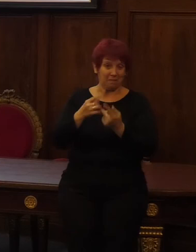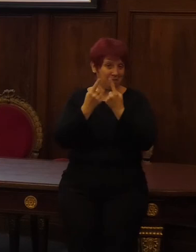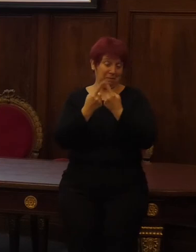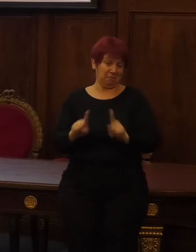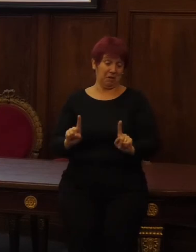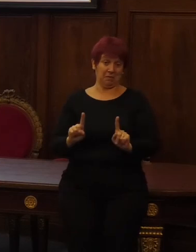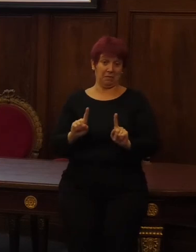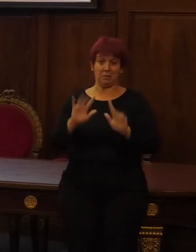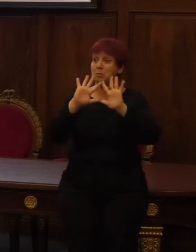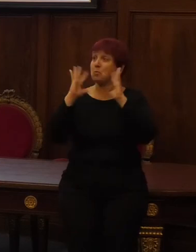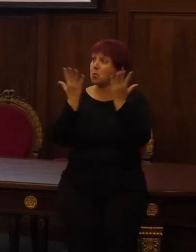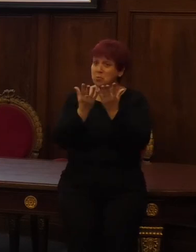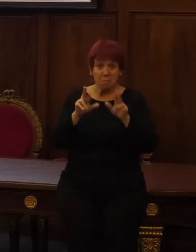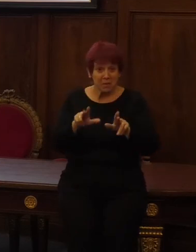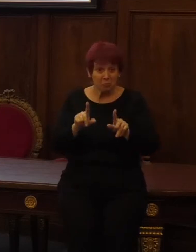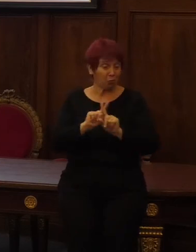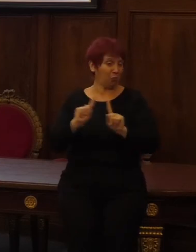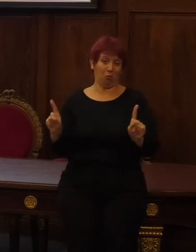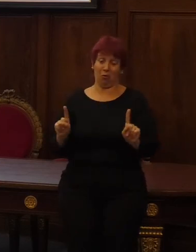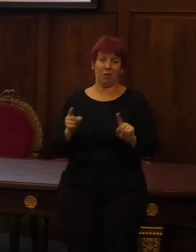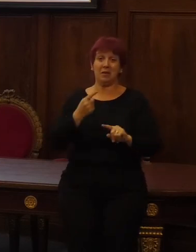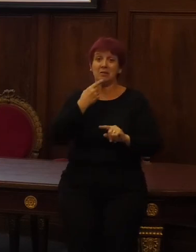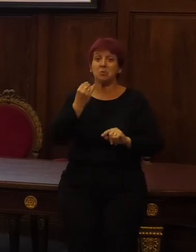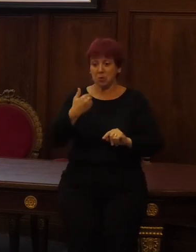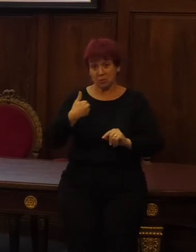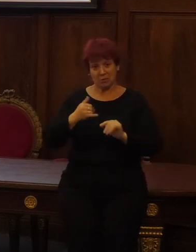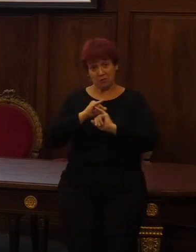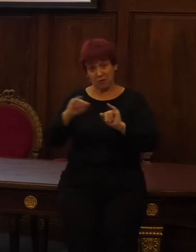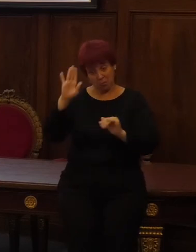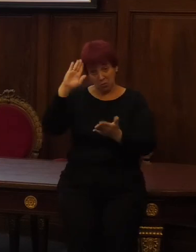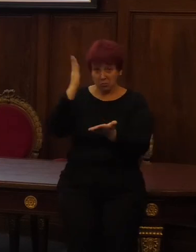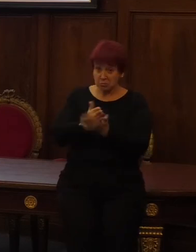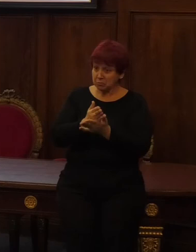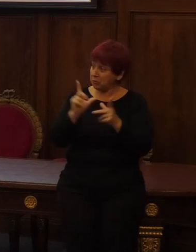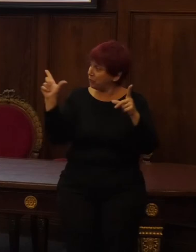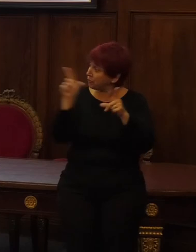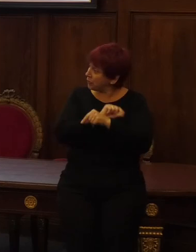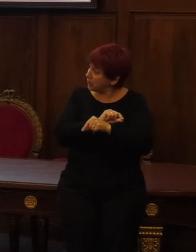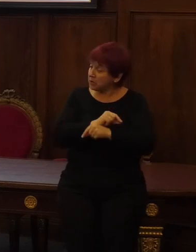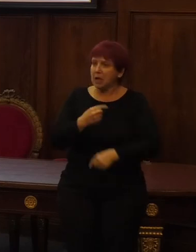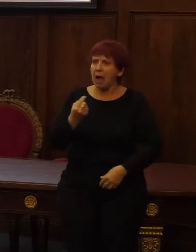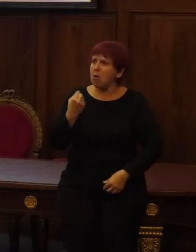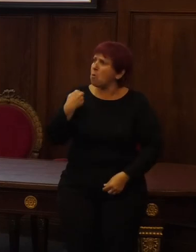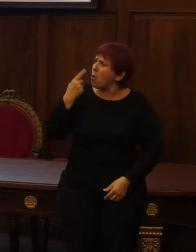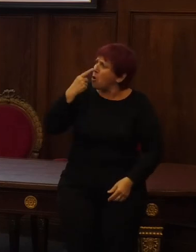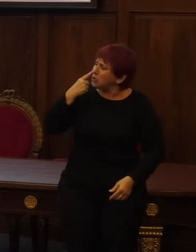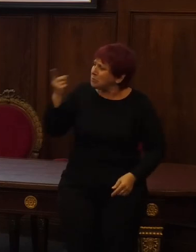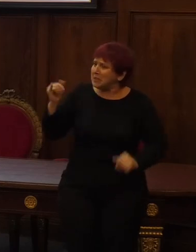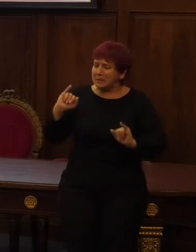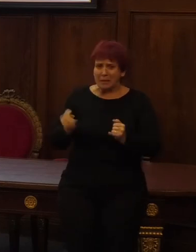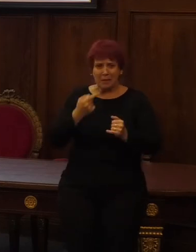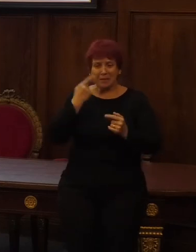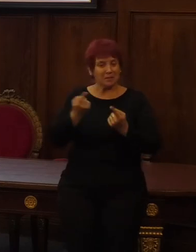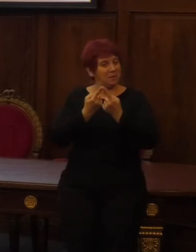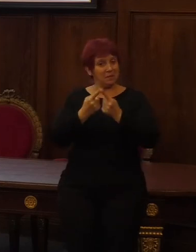misma. El mundo no es el mismo. Cuando nosotros salimos de la dictadura, descubrimos que el conocimiento